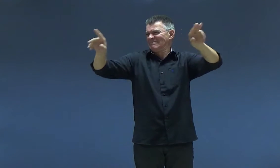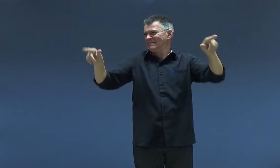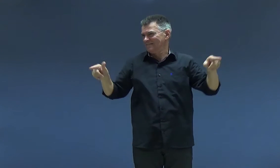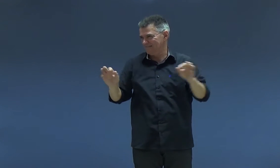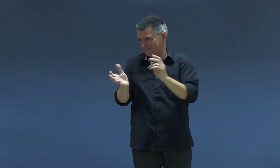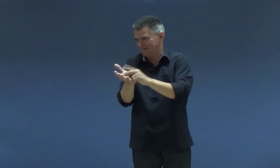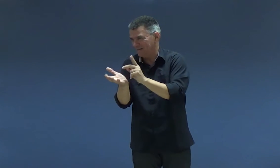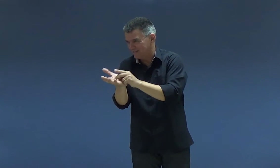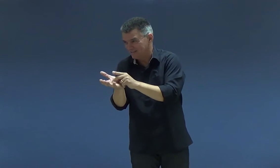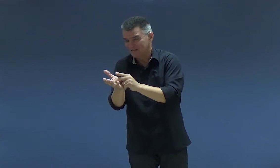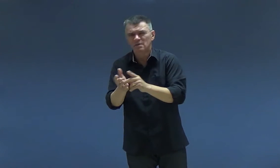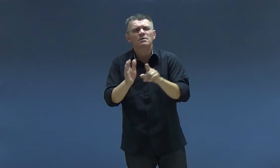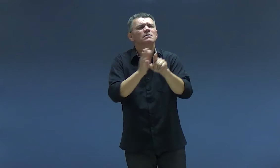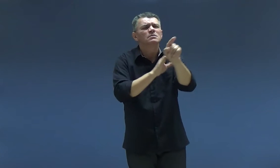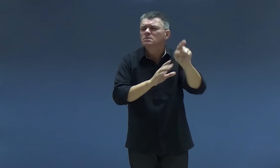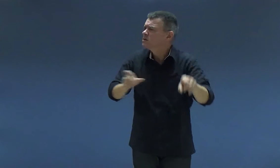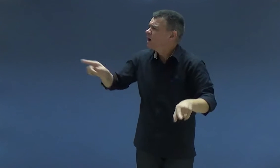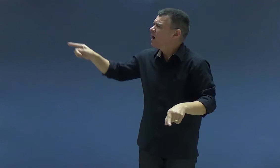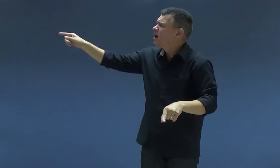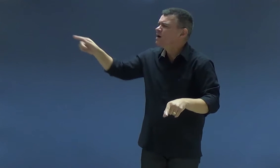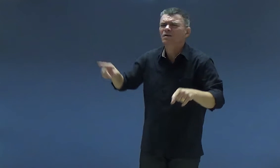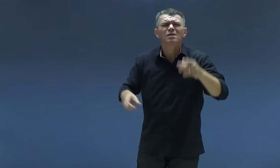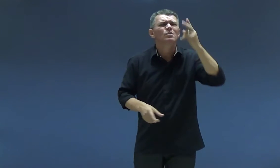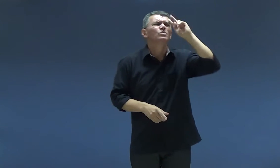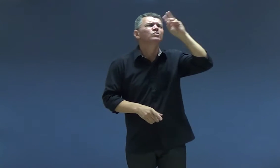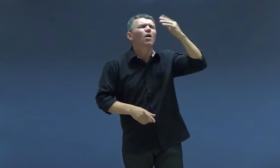corrida, basquete, é tantas coisas diferentes, não é verdade?